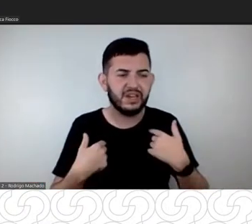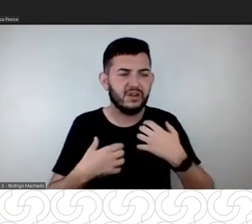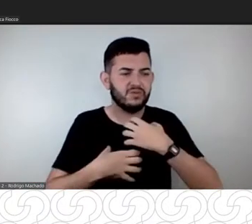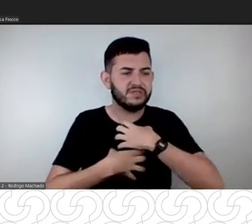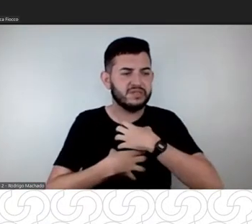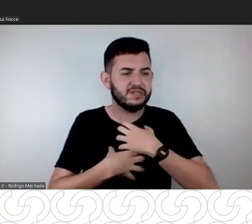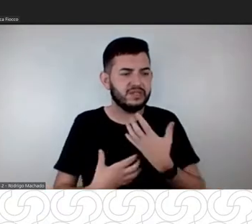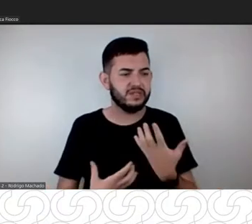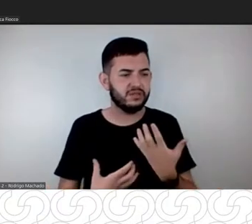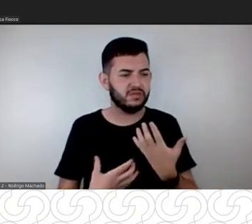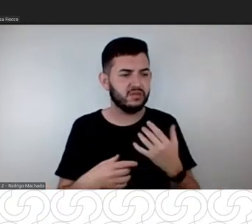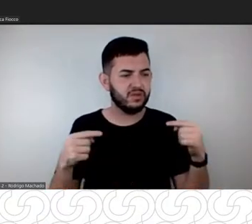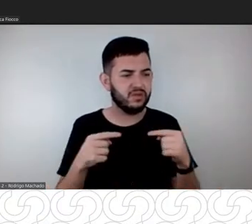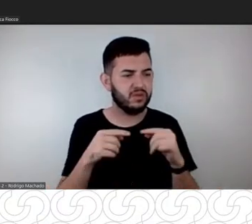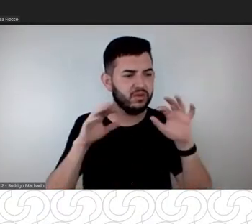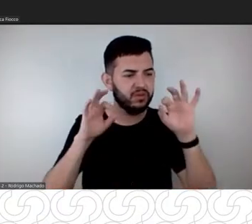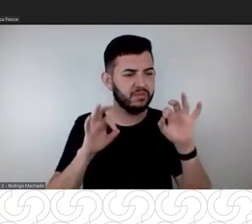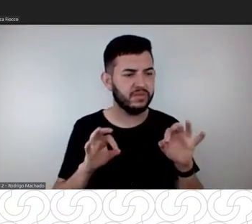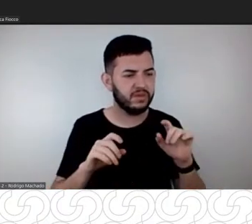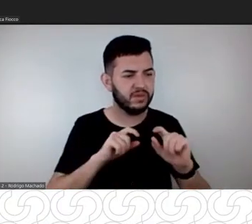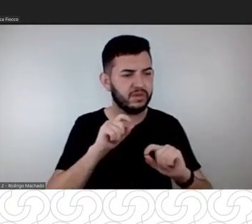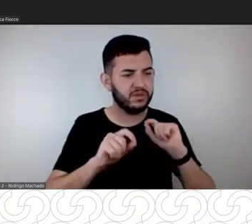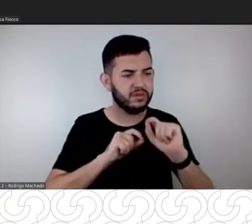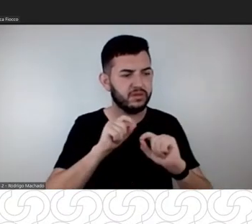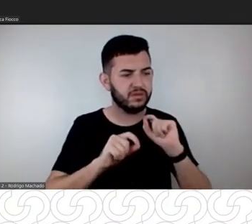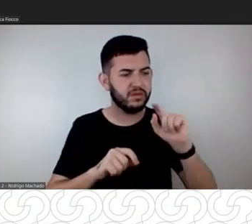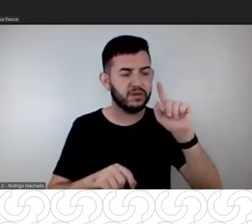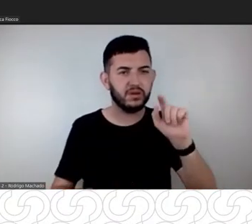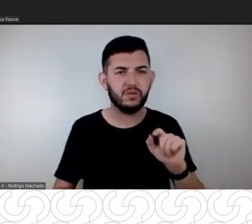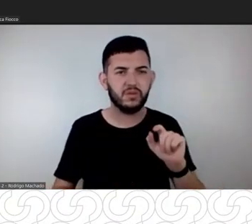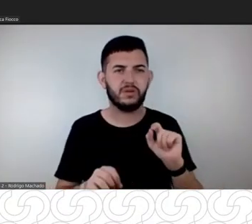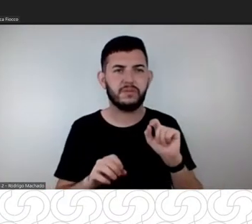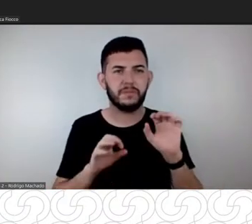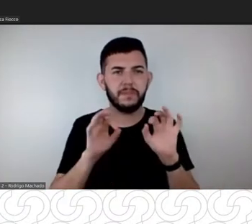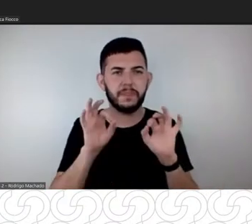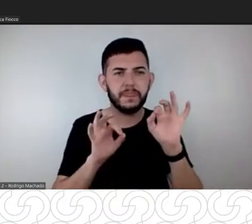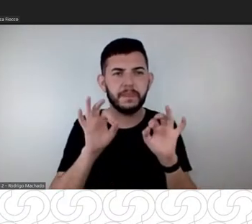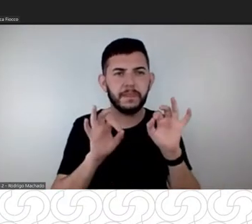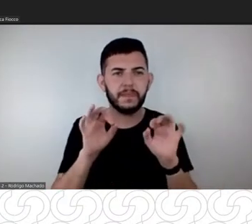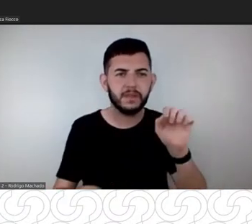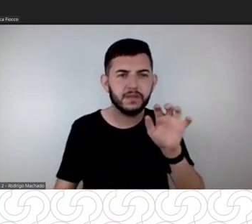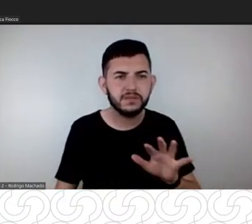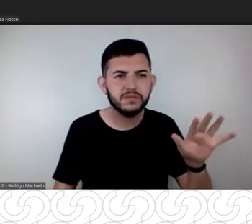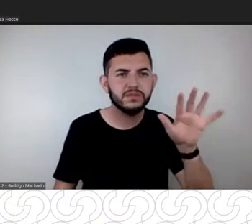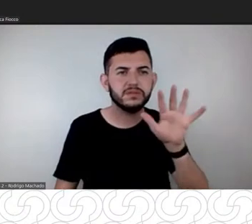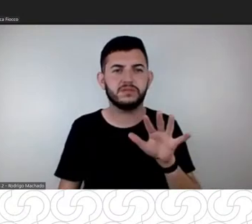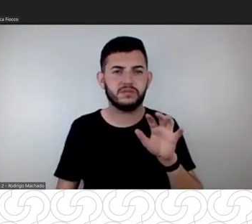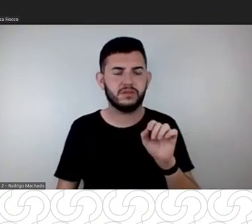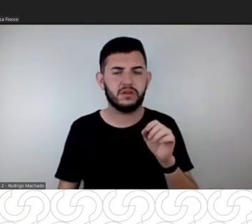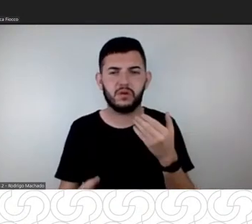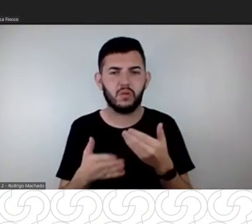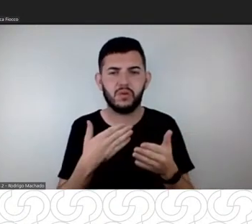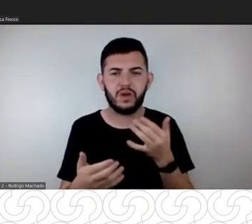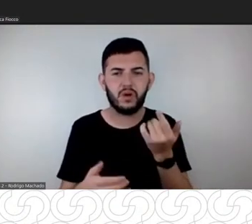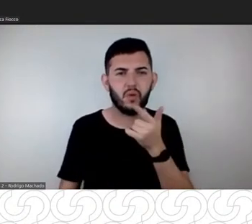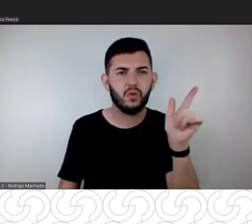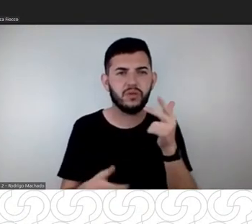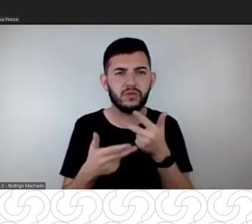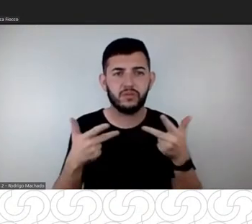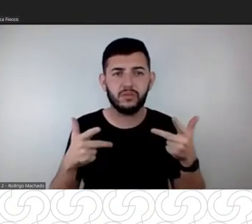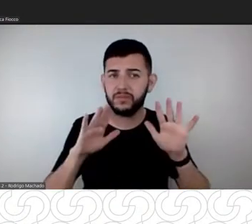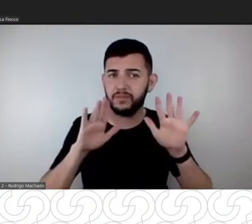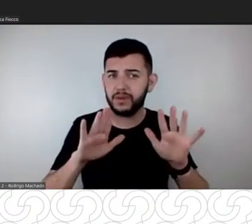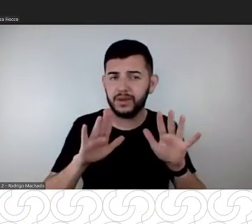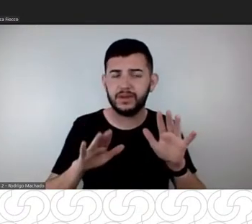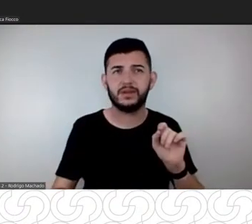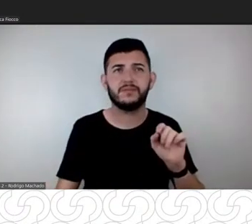ver com um reordenamento geral do que qualquer outra coisa. Agora, diante disso,